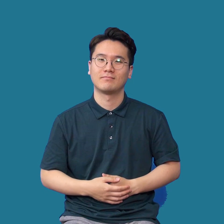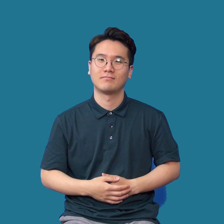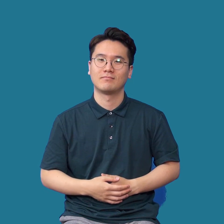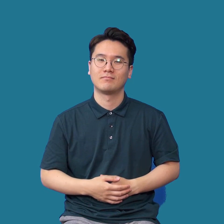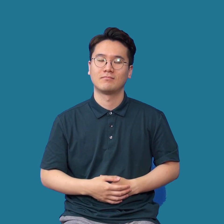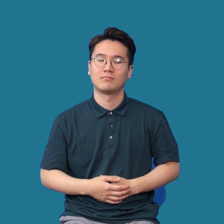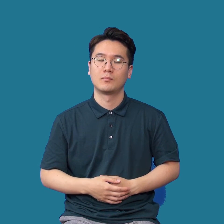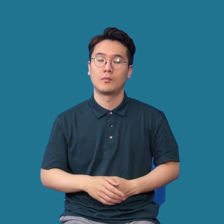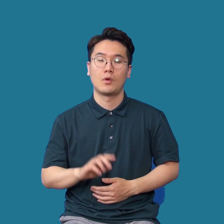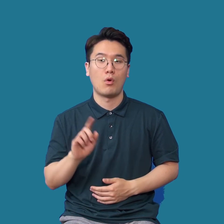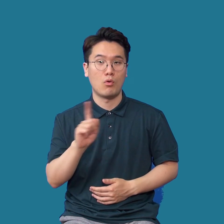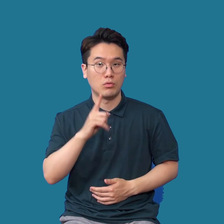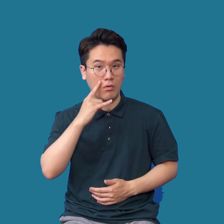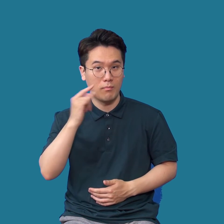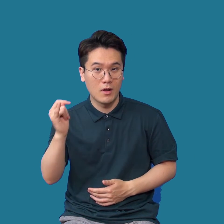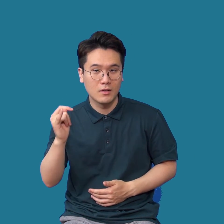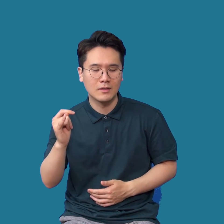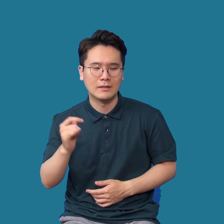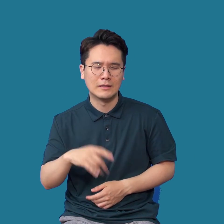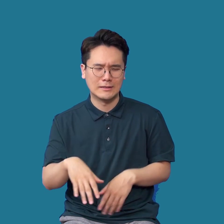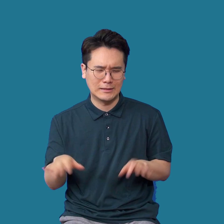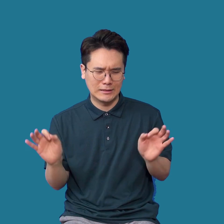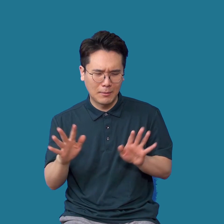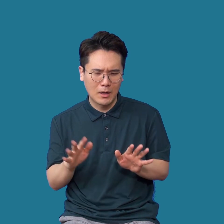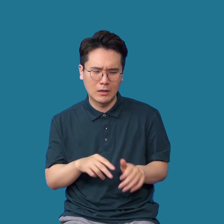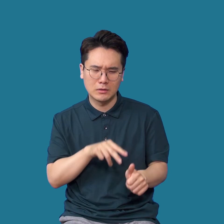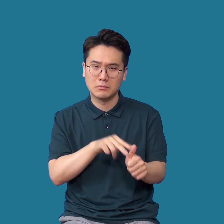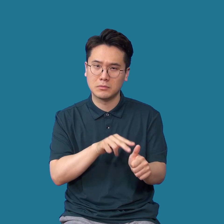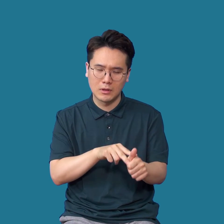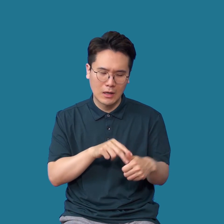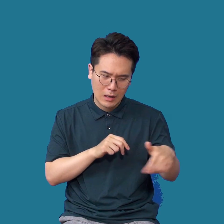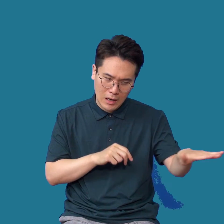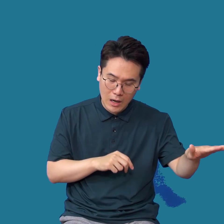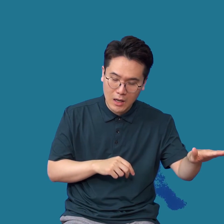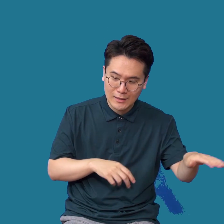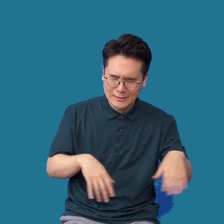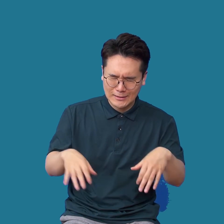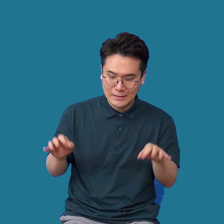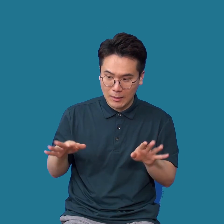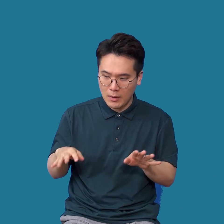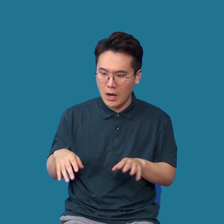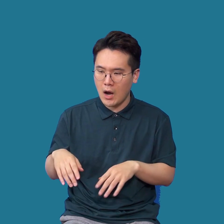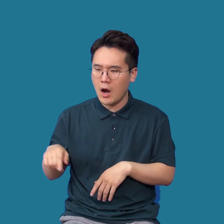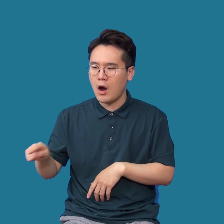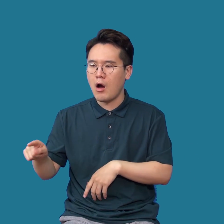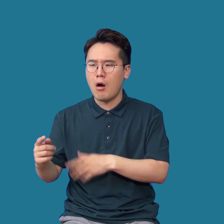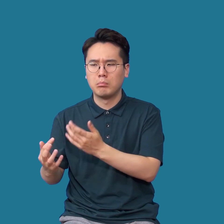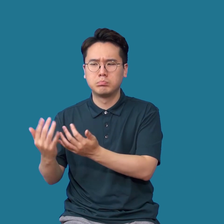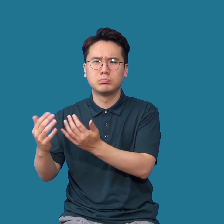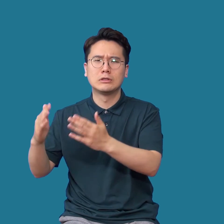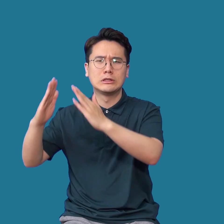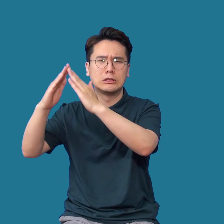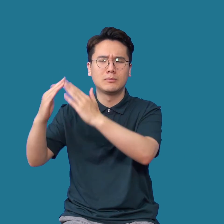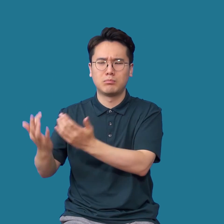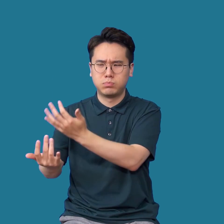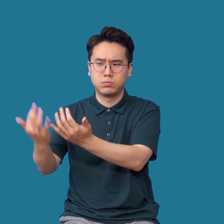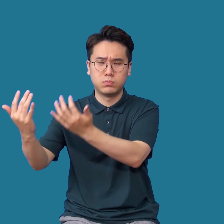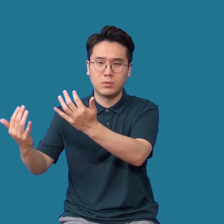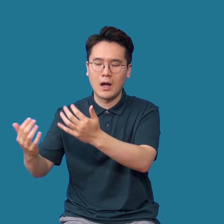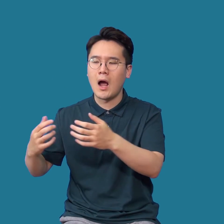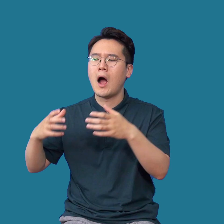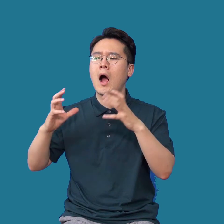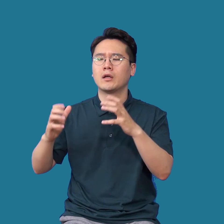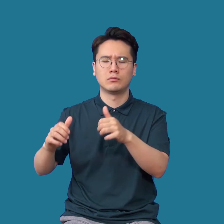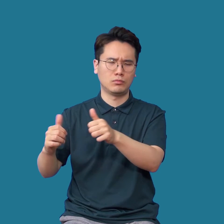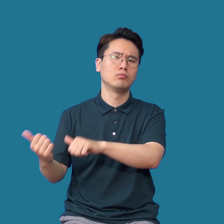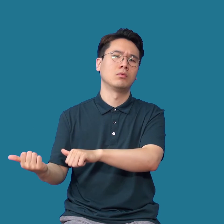엄마는 잠시 마켓으로 간 사이에 집에 불이 나서 아이가 불에 타 죽었습니다. 엄마가 절규하면서 내가